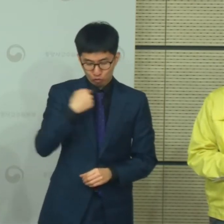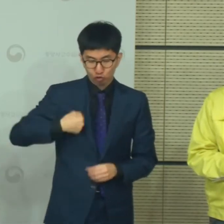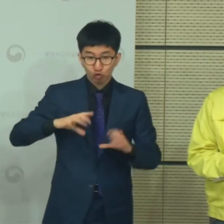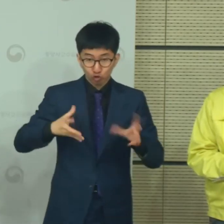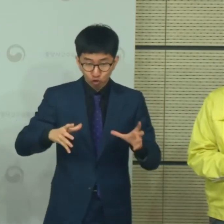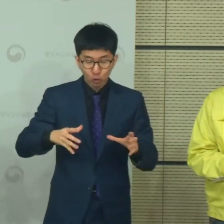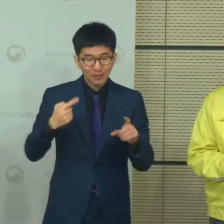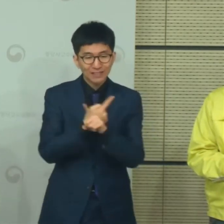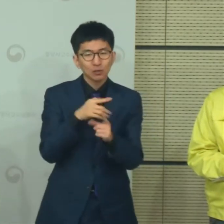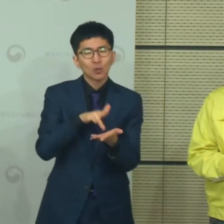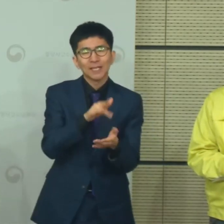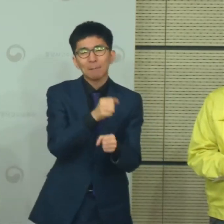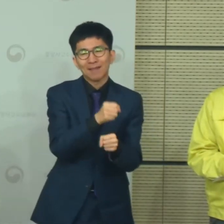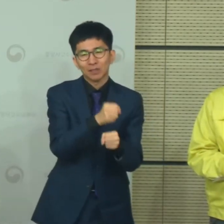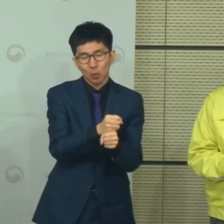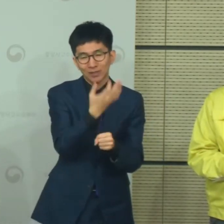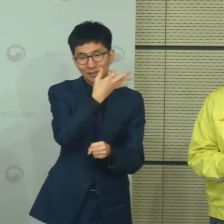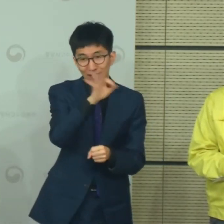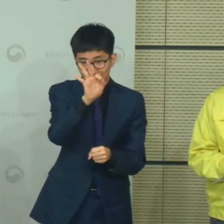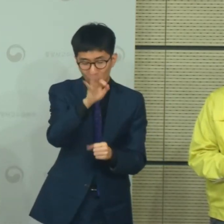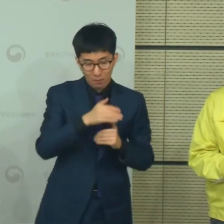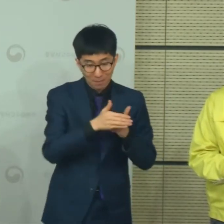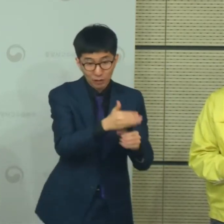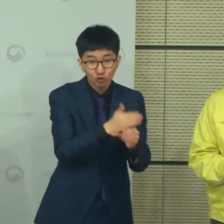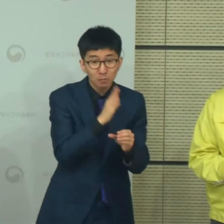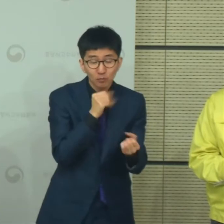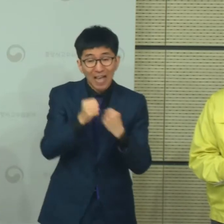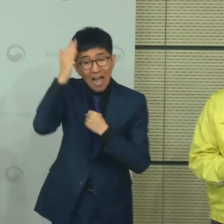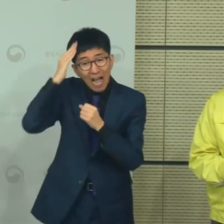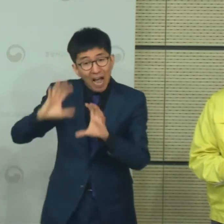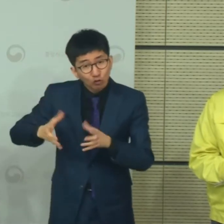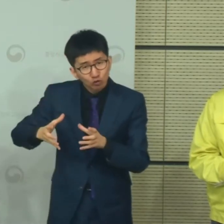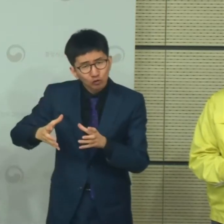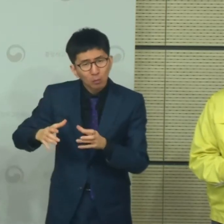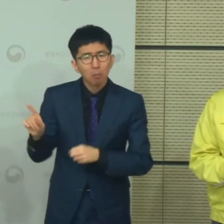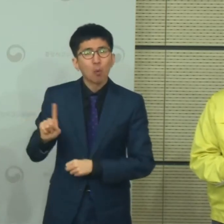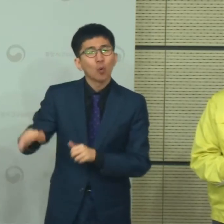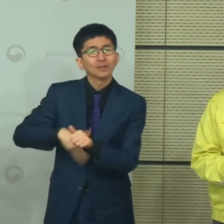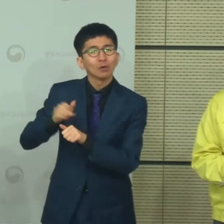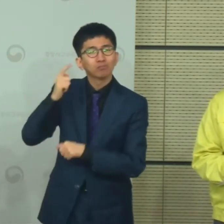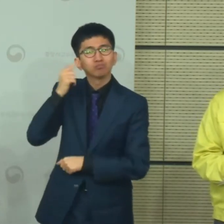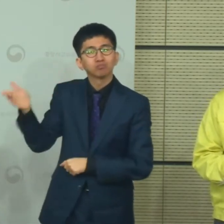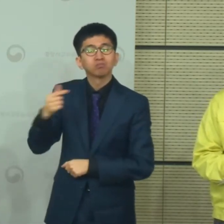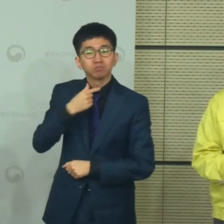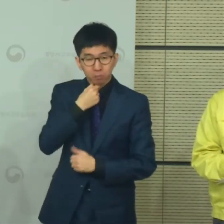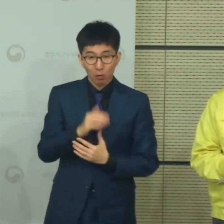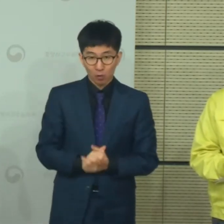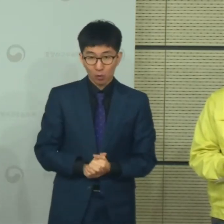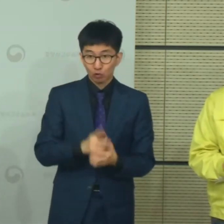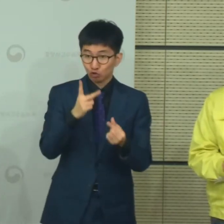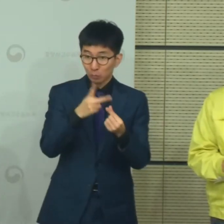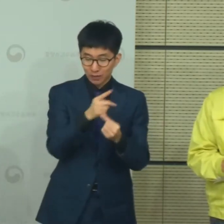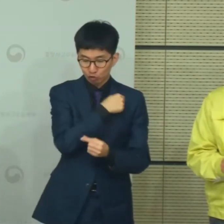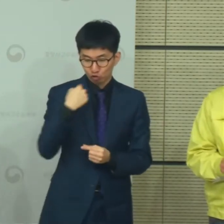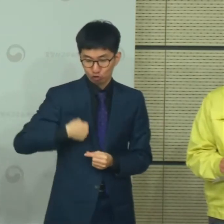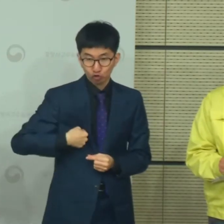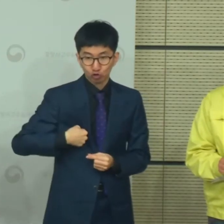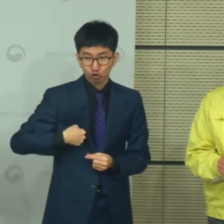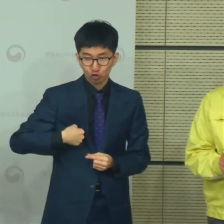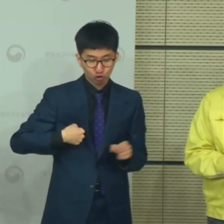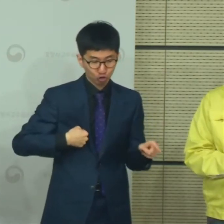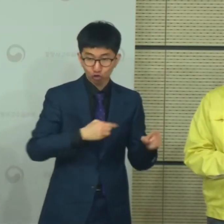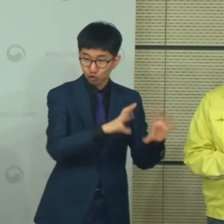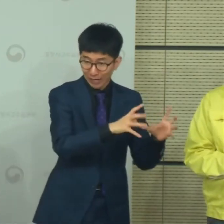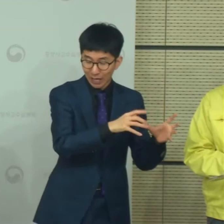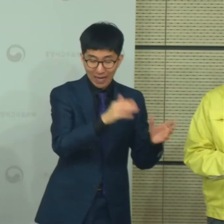생산을 돌입했다는데 우리나라 상황이 어떤지 좀 궁금합니다. 그리고 그 중국인 유학생 그 입국 현황이랑